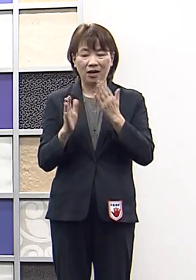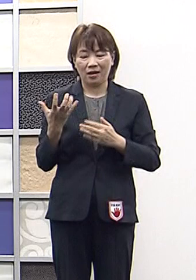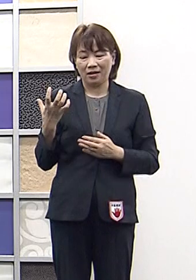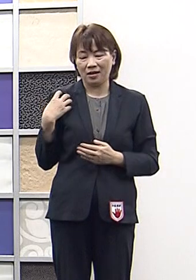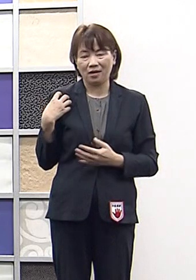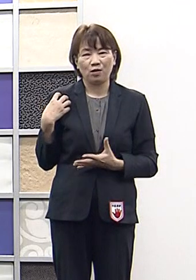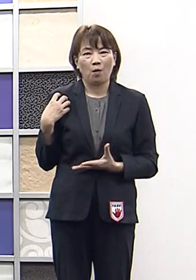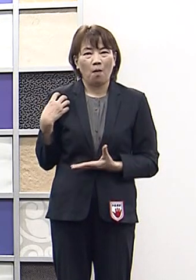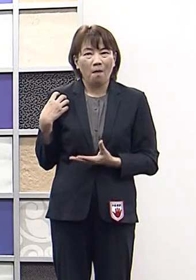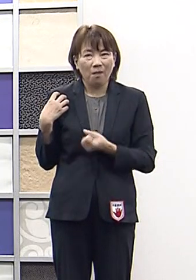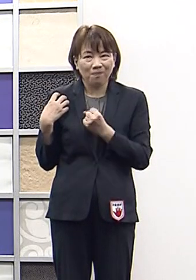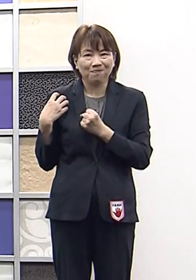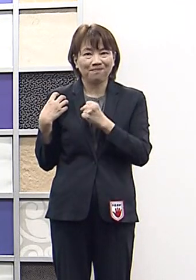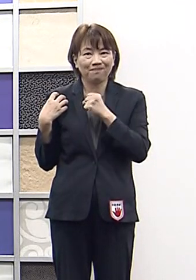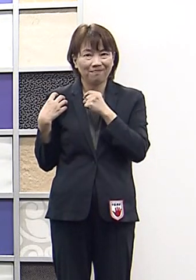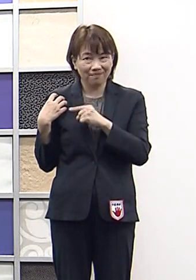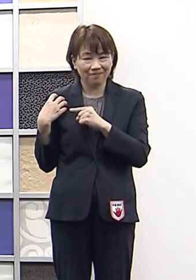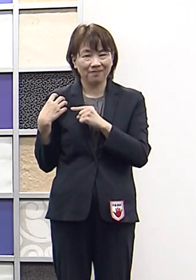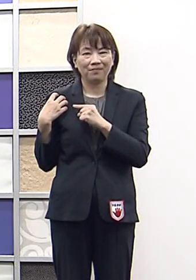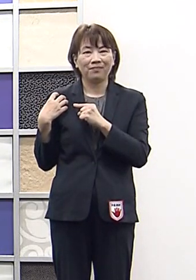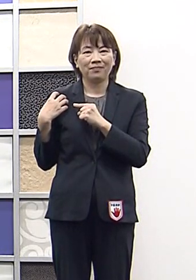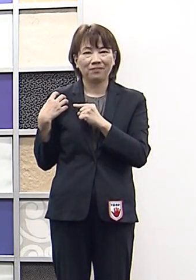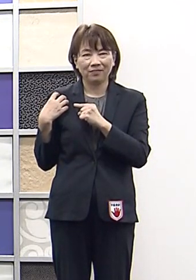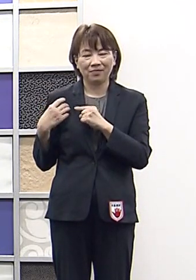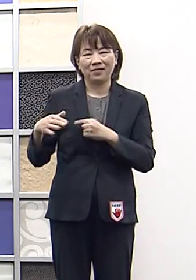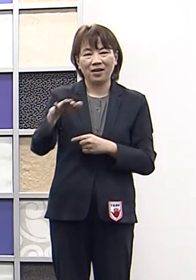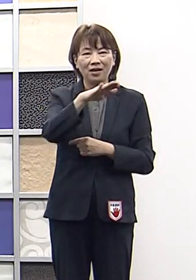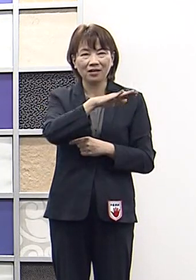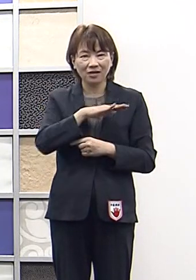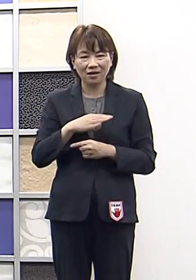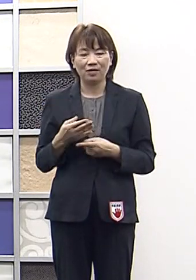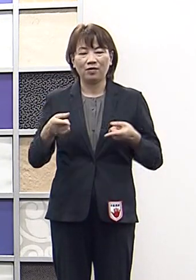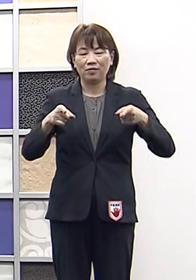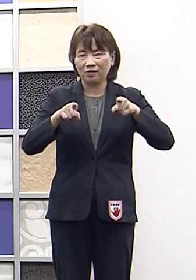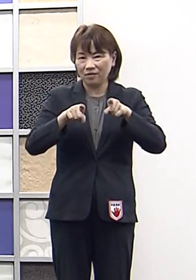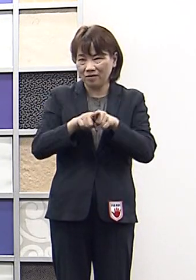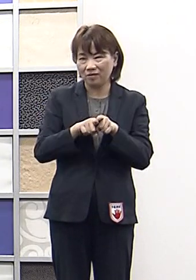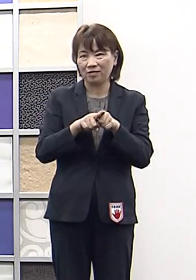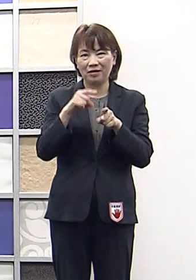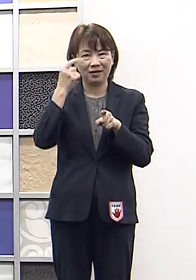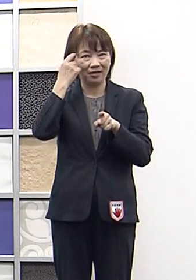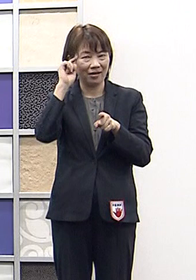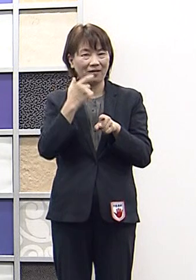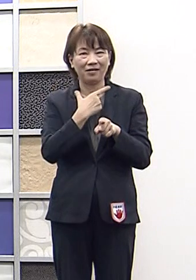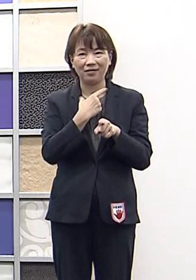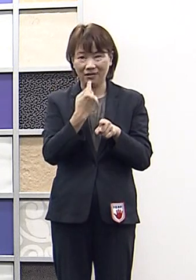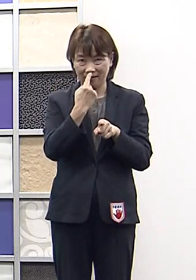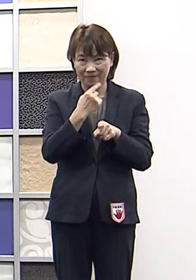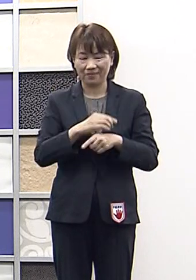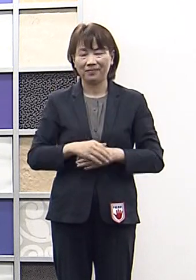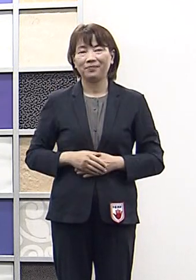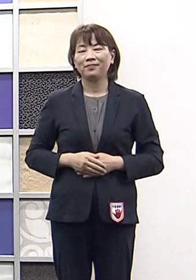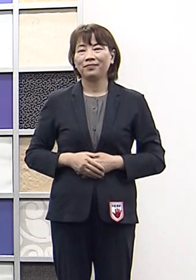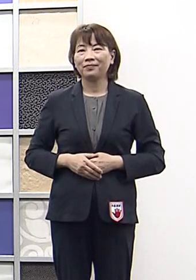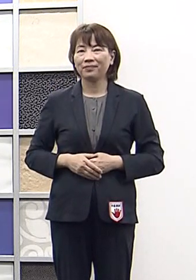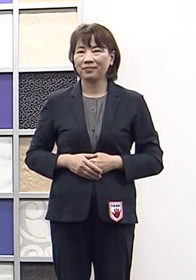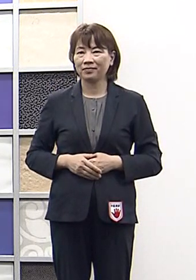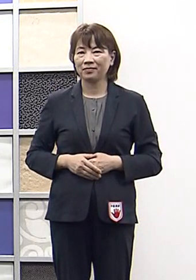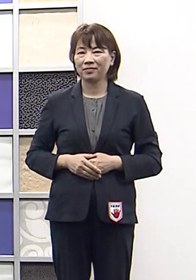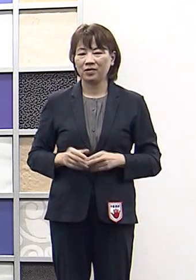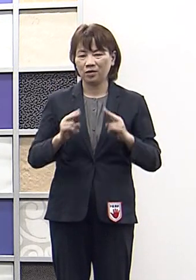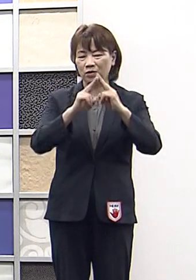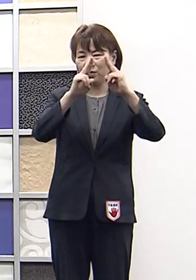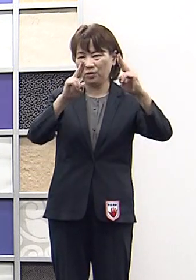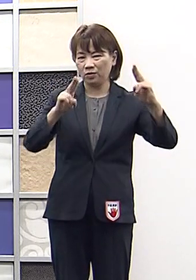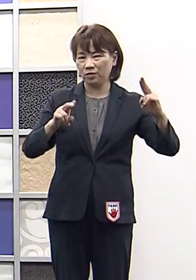任があるということをまあ、ぜひ多くの皆さんと共有をしていきたいと思いますし、まあ、この富士山を、最も大